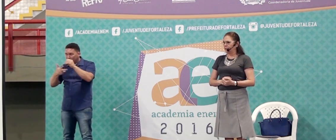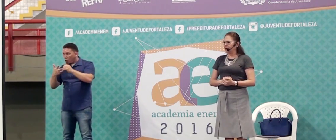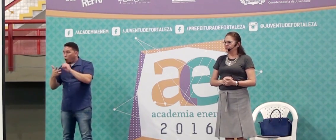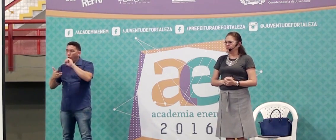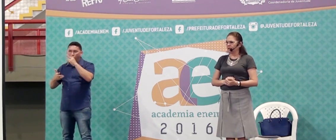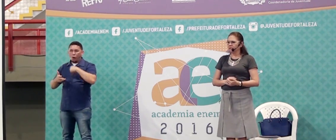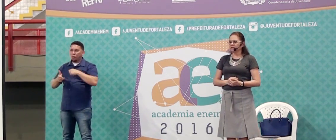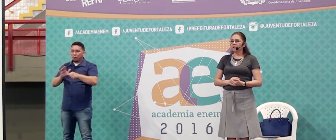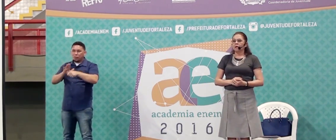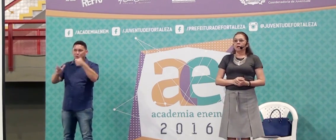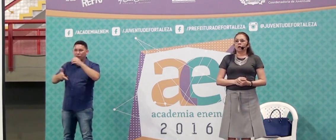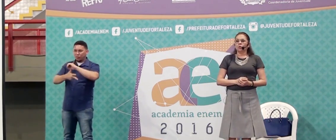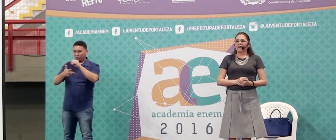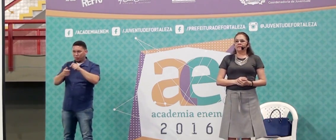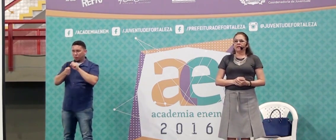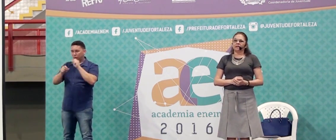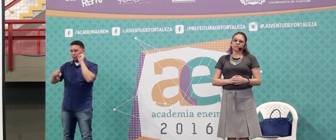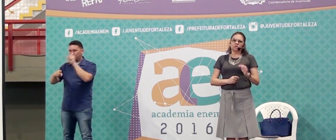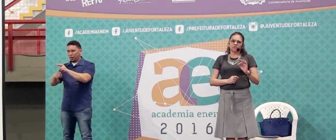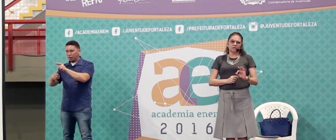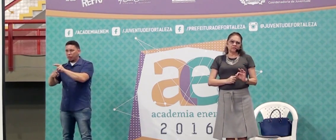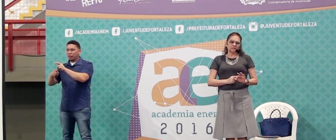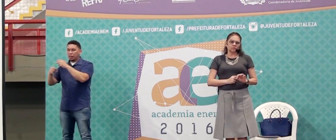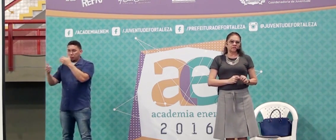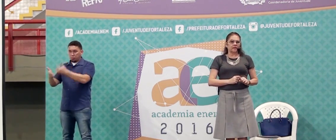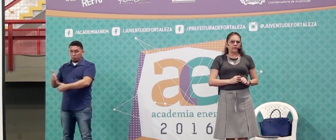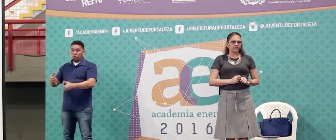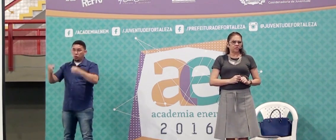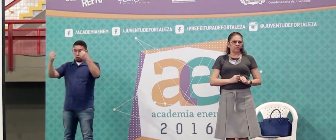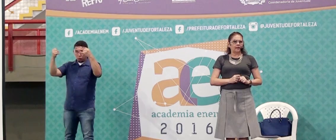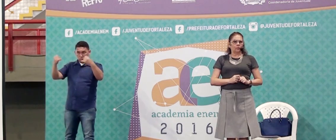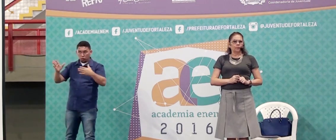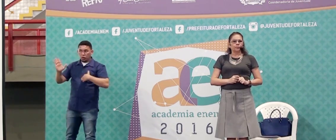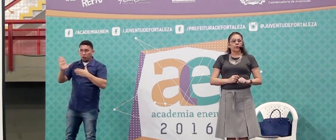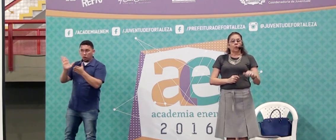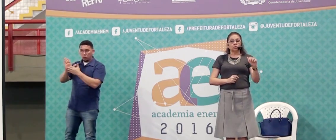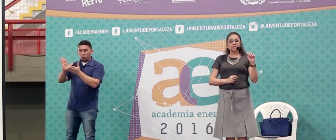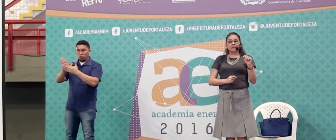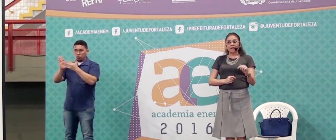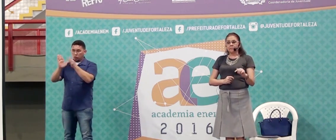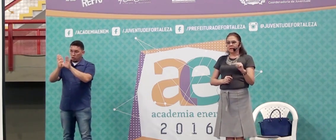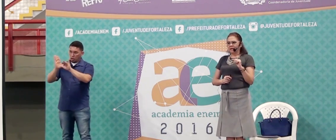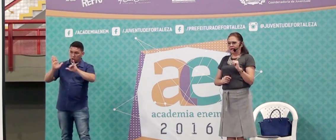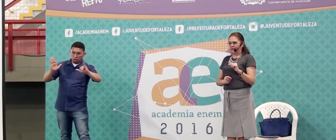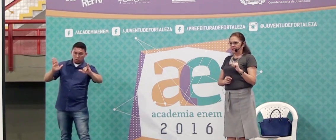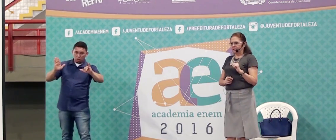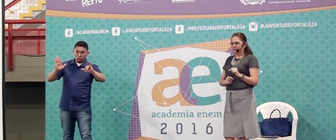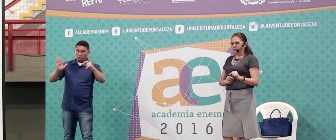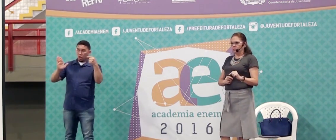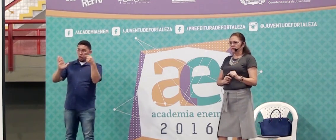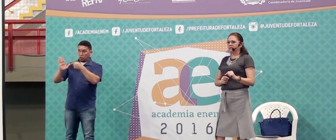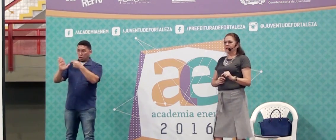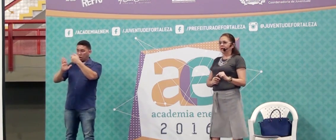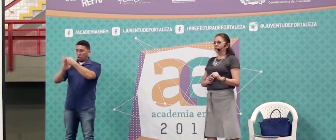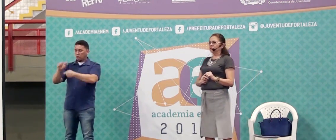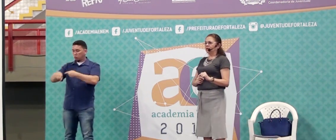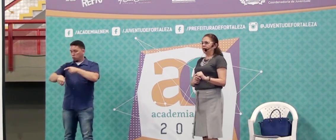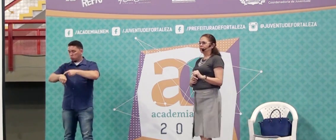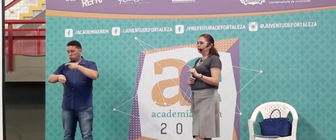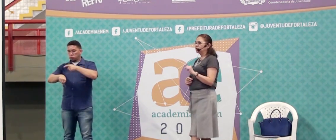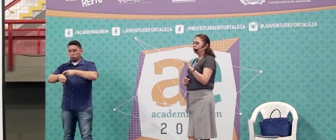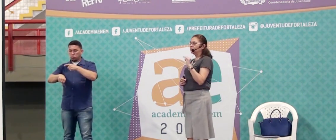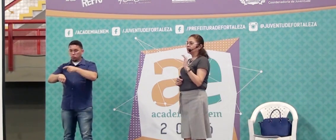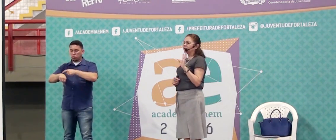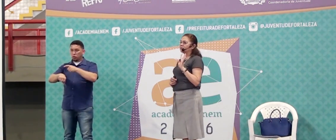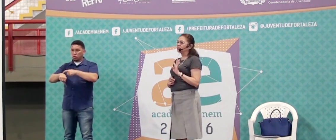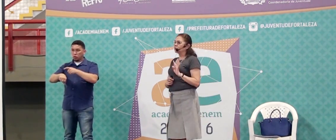pela primeira vez, o Enem diz no seu edital: o tema da redação será